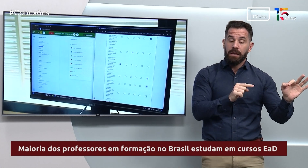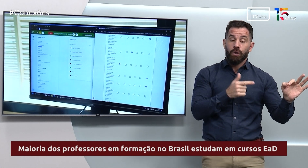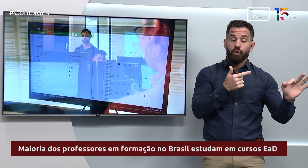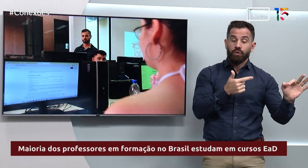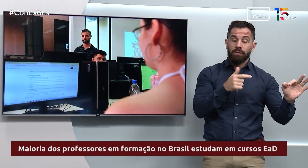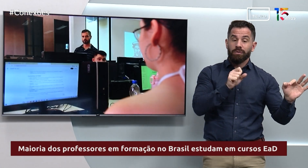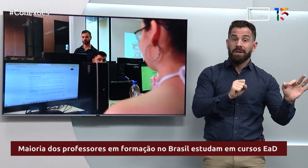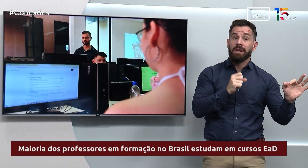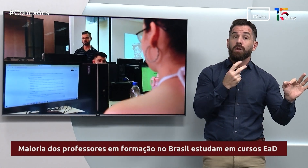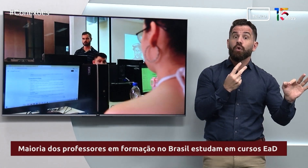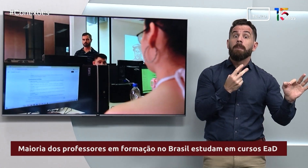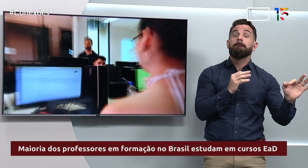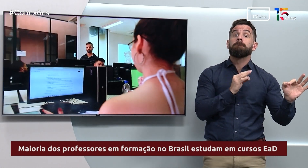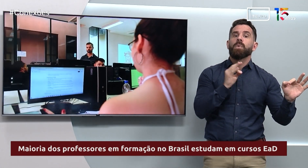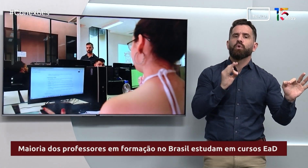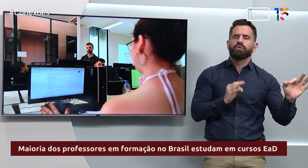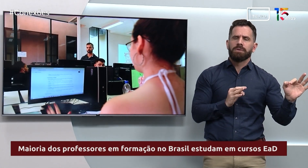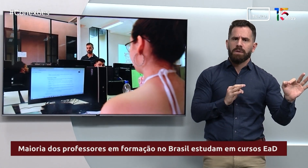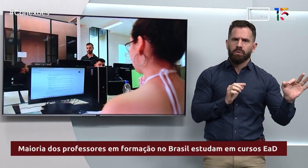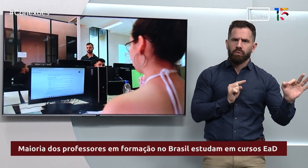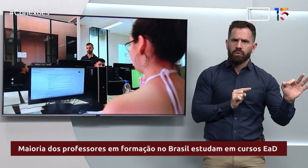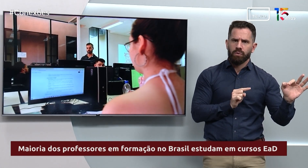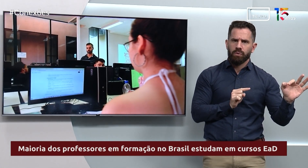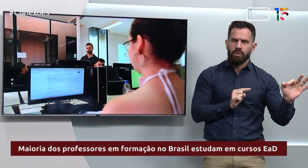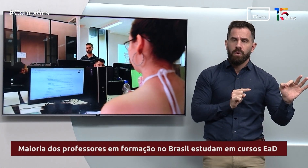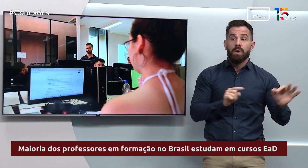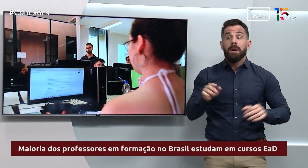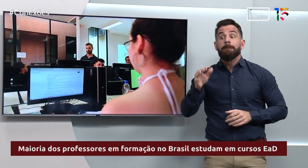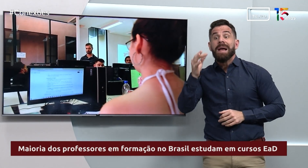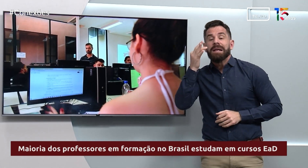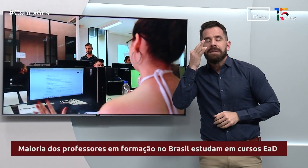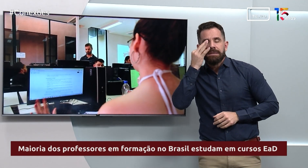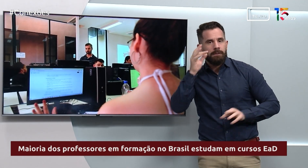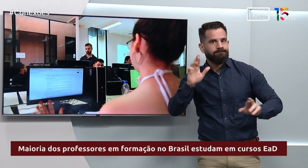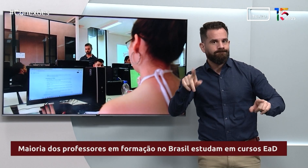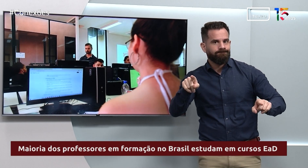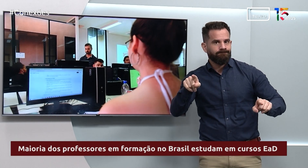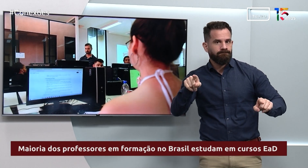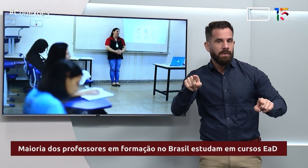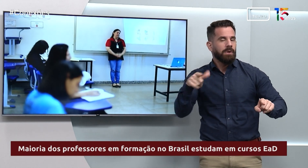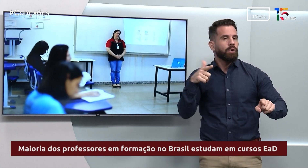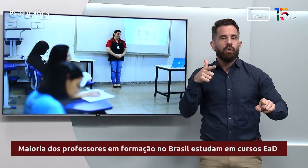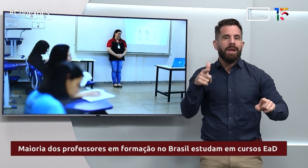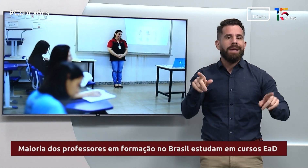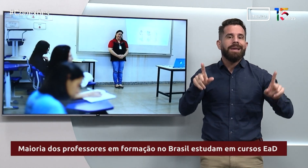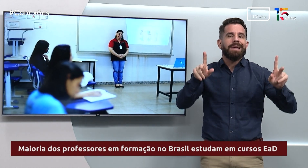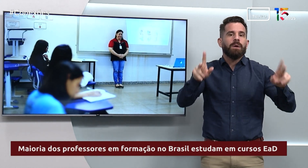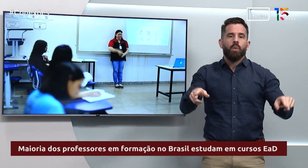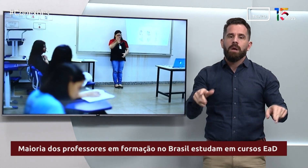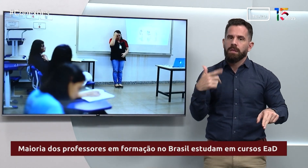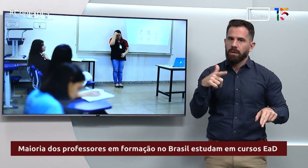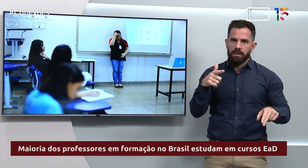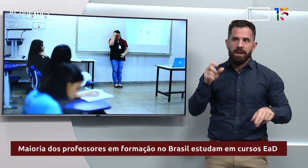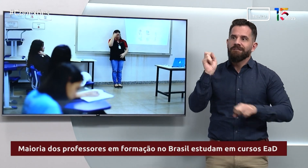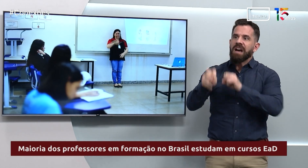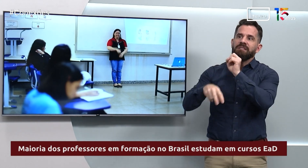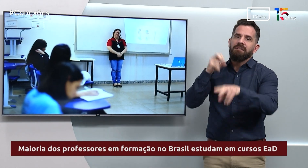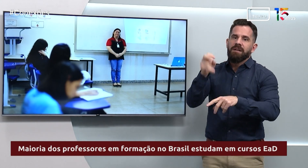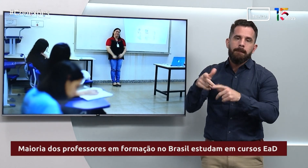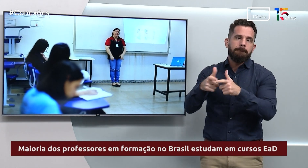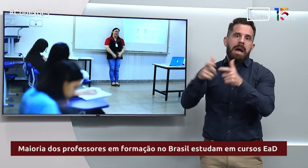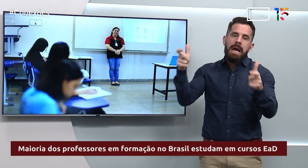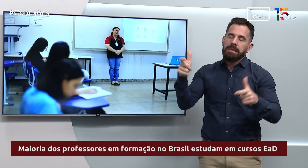232%. O presencial não acompanhou isso. Então, não houve uma oferta de vagas em cursos